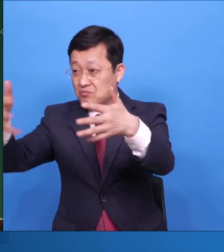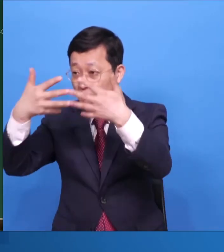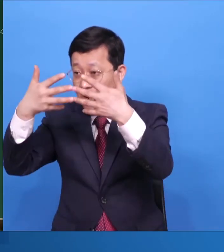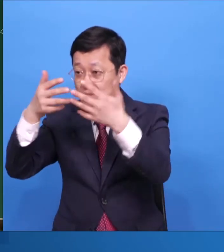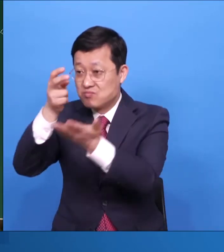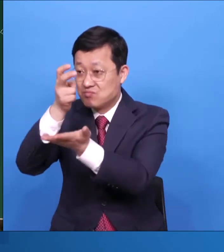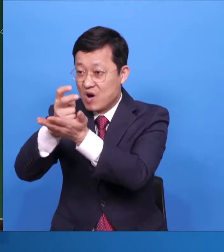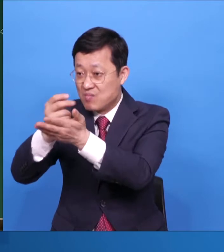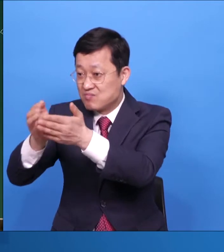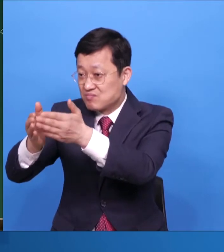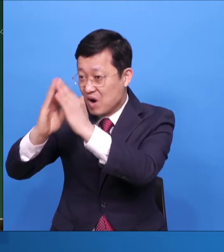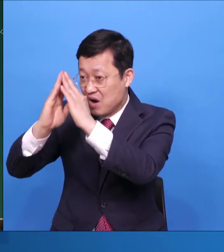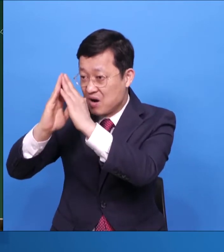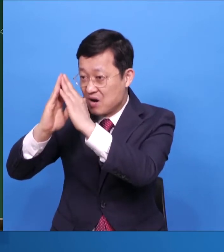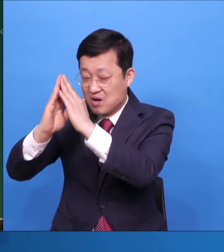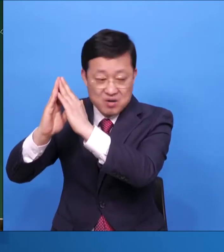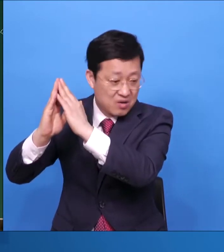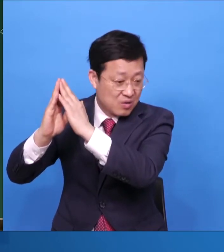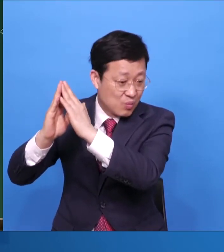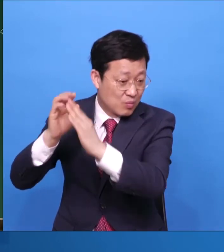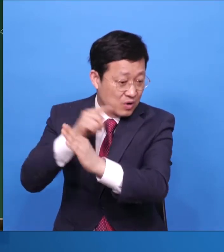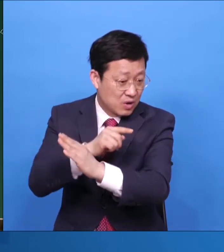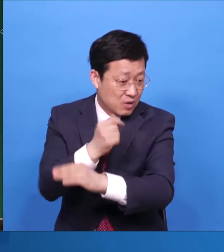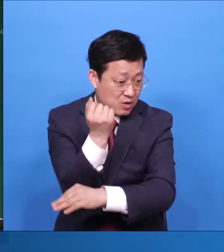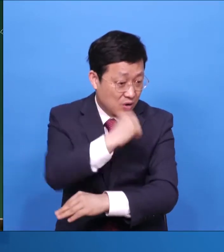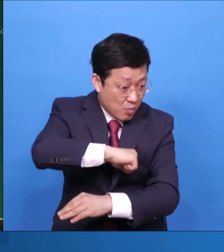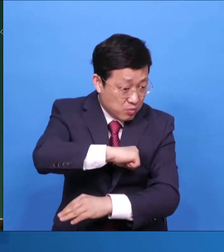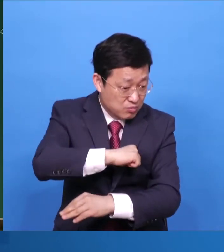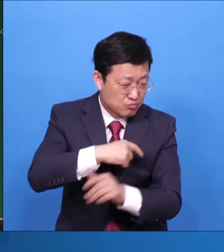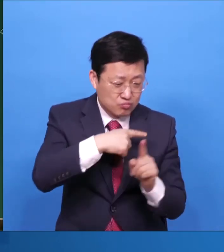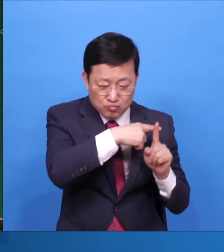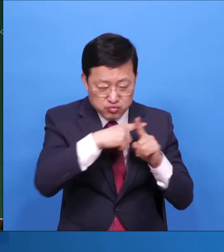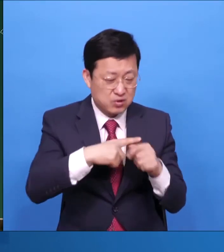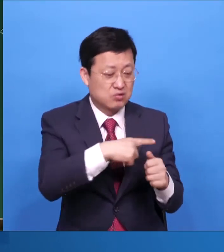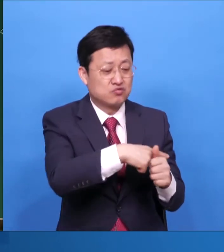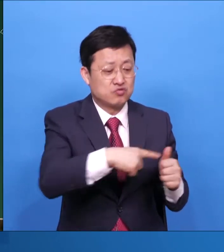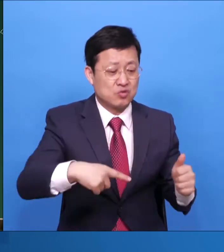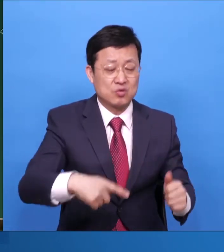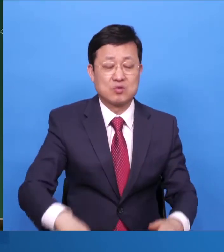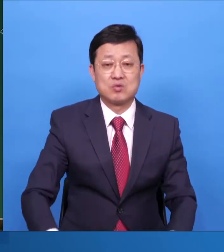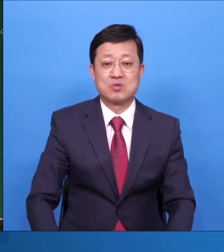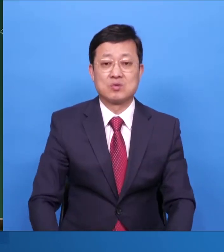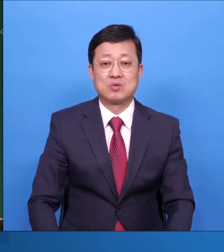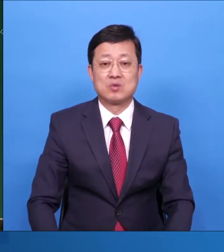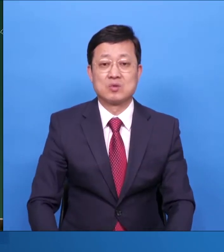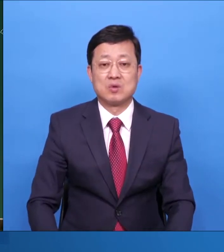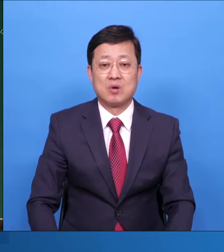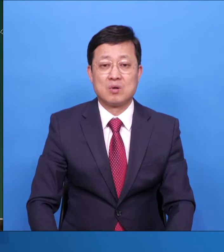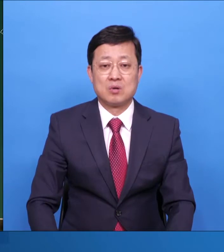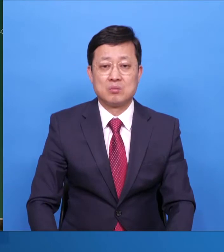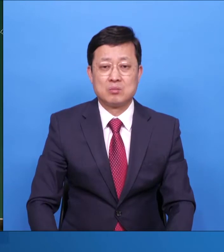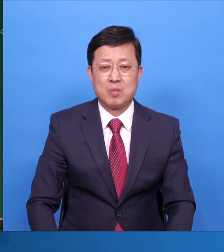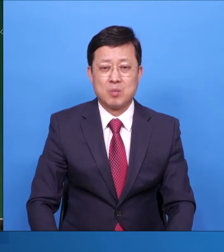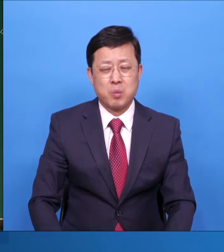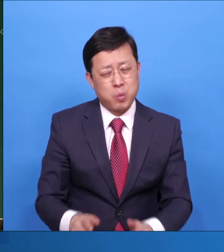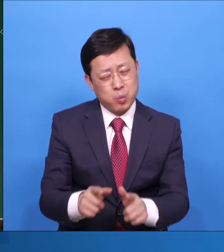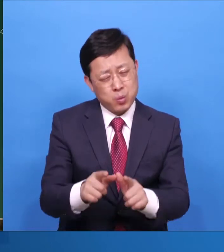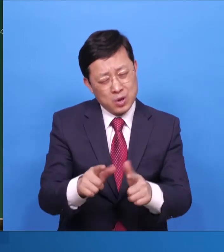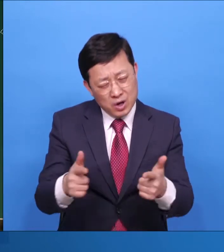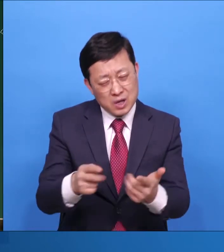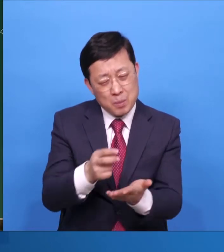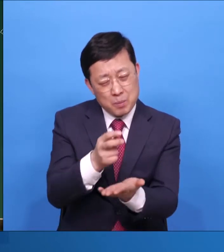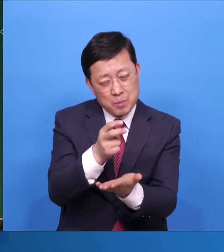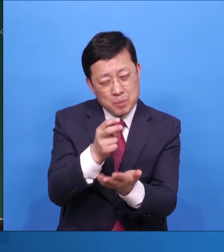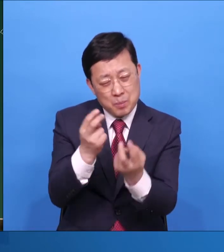categorías que ellos determinaban, absolutamente los tenían que ejecutar. 이게 죽일 때 뭐 여러 가지 방법으로 죽였어요. Y cuando los mataban lo